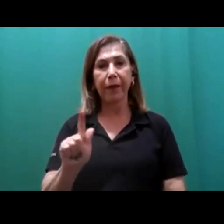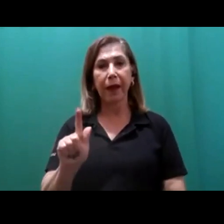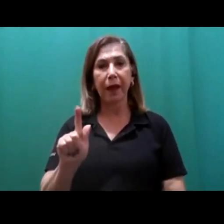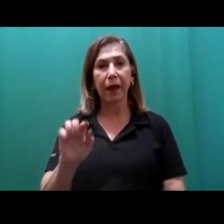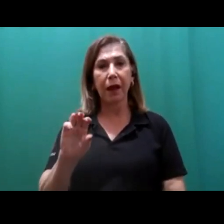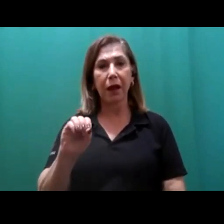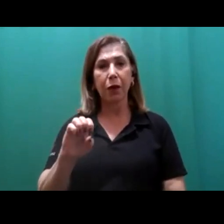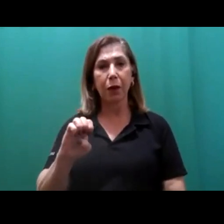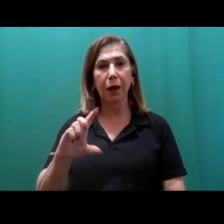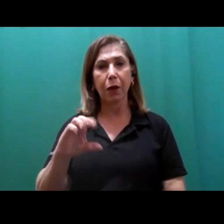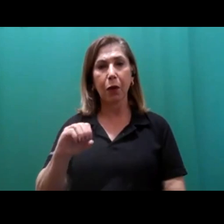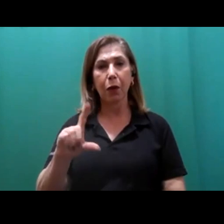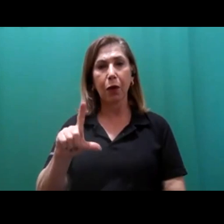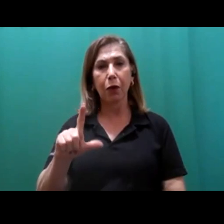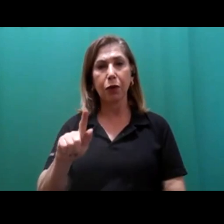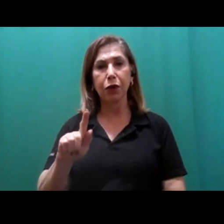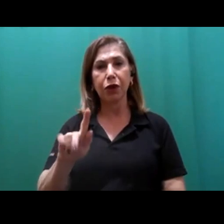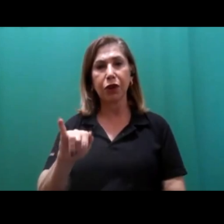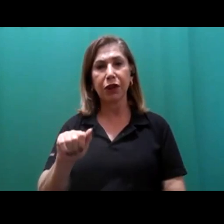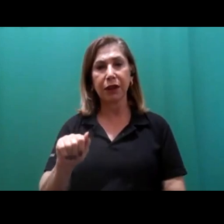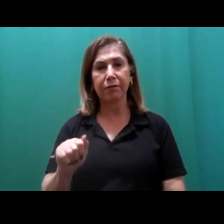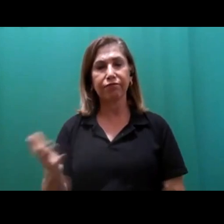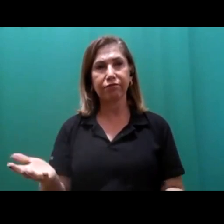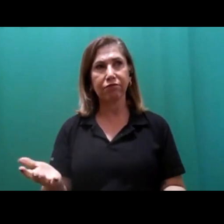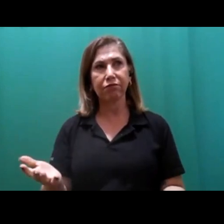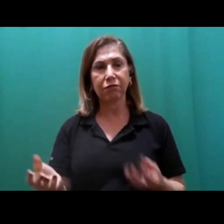dizer que a gente teve um governo